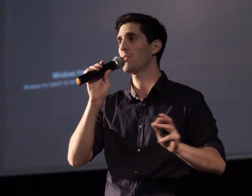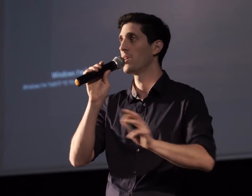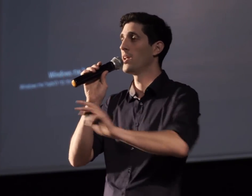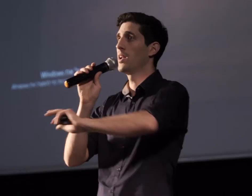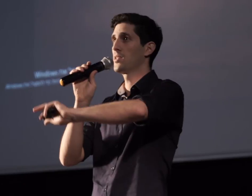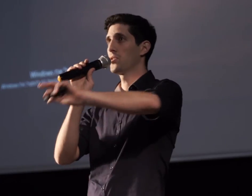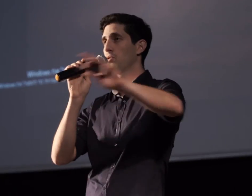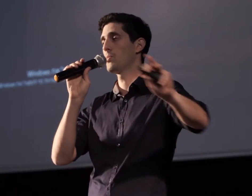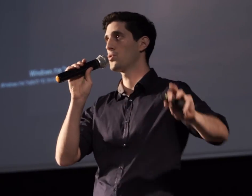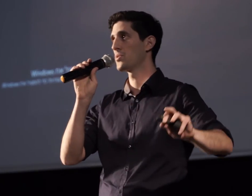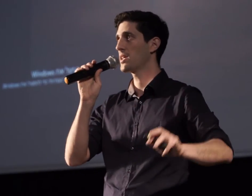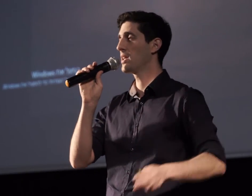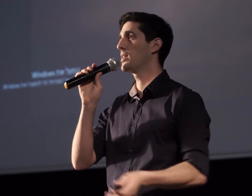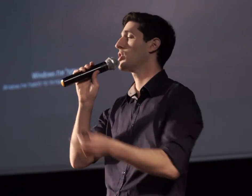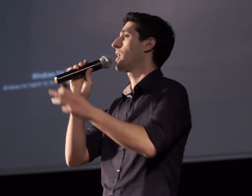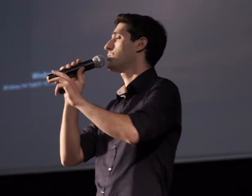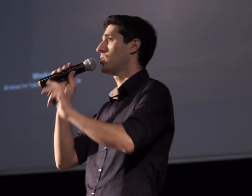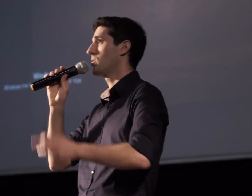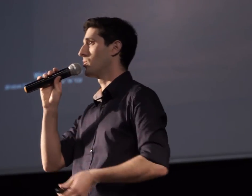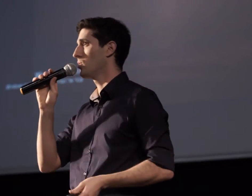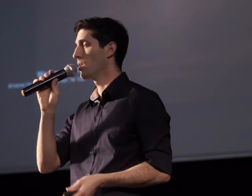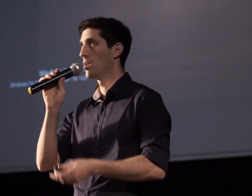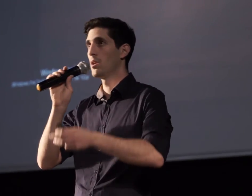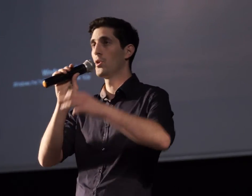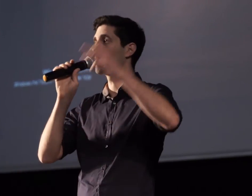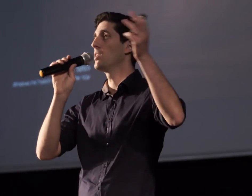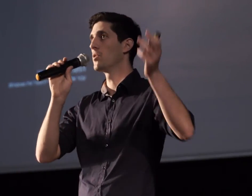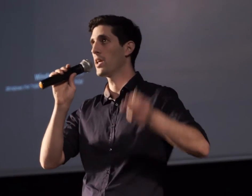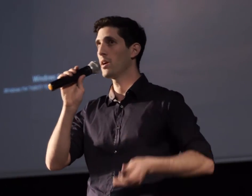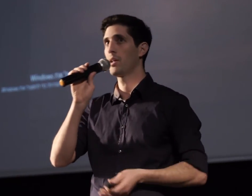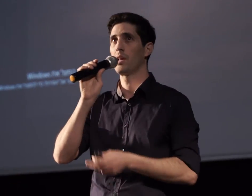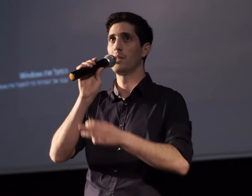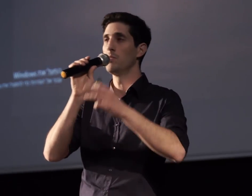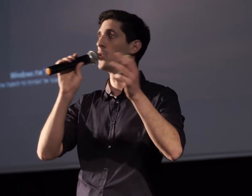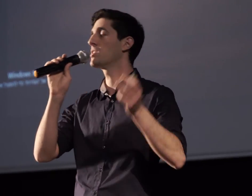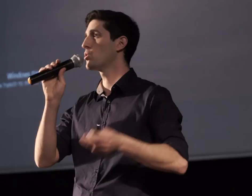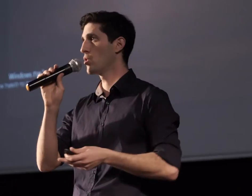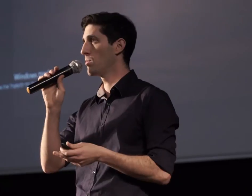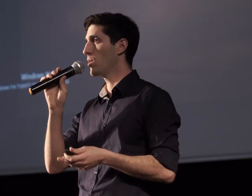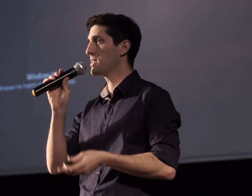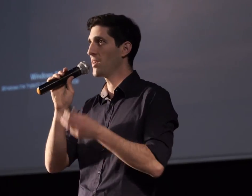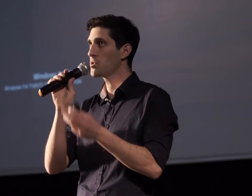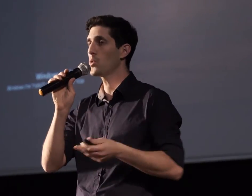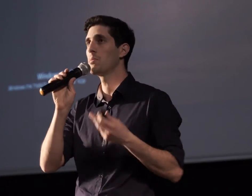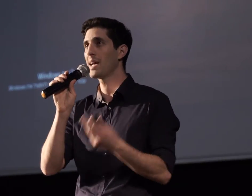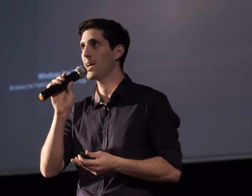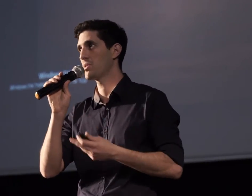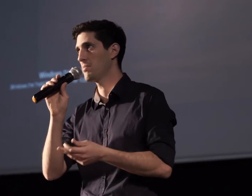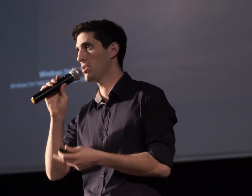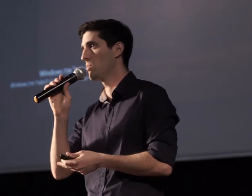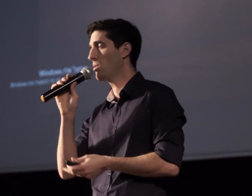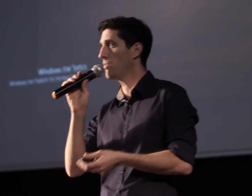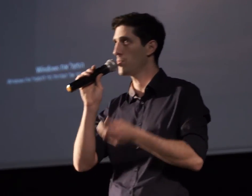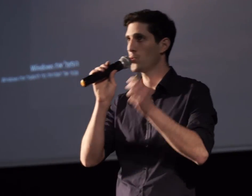צריך עכשיו לעזוב את כל מה שהוא עושה, להקדיש את החיים שלו לטבעונות, להיות מיליונר, ללמוד איזשהו תואר מיוחד, זה דברים שאנחנו גם ככה